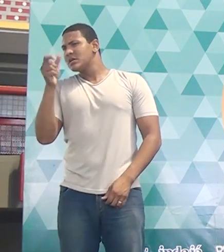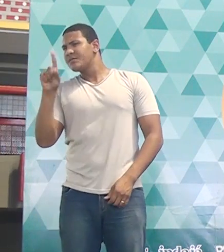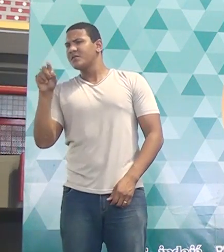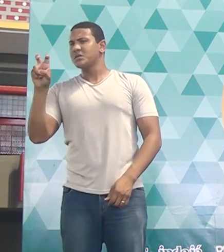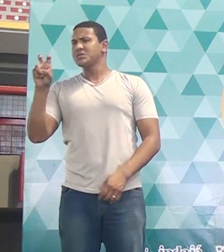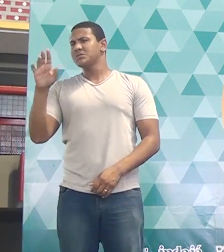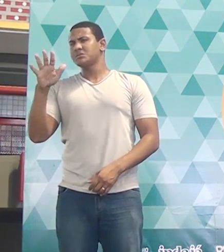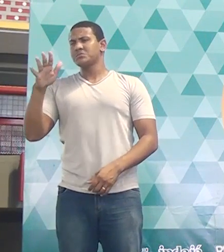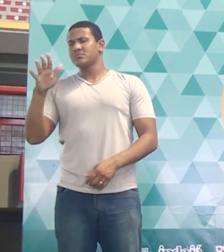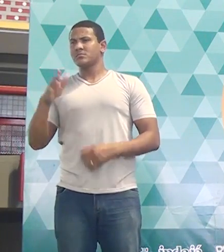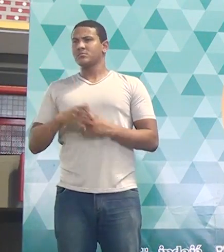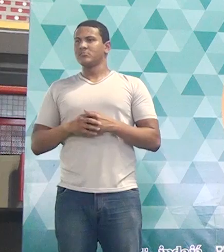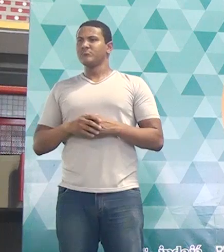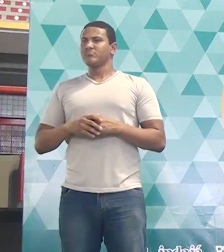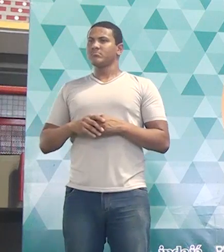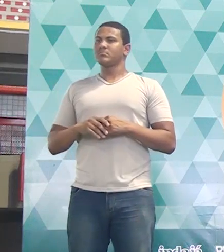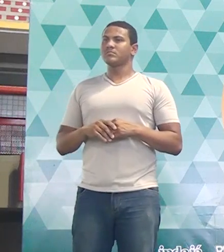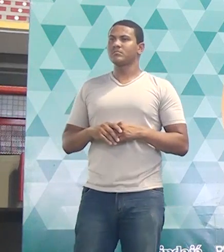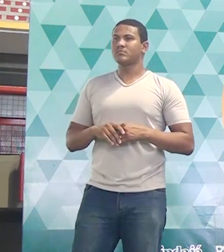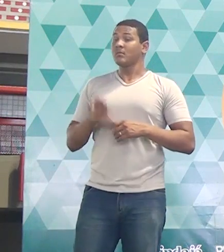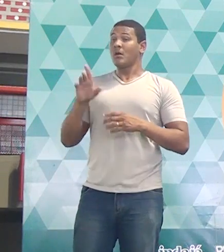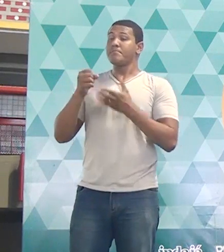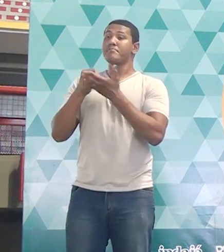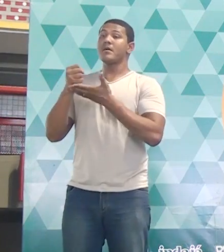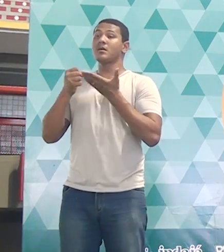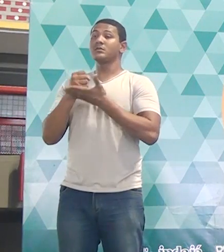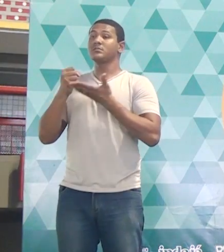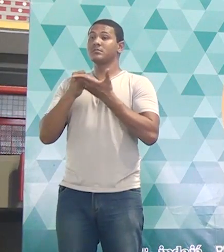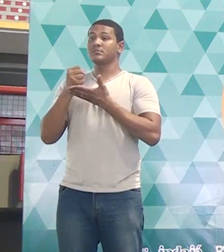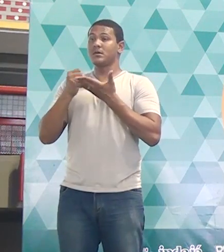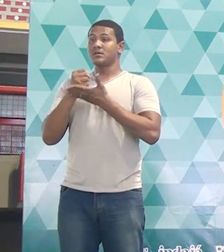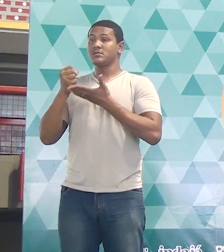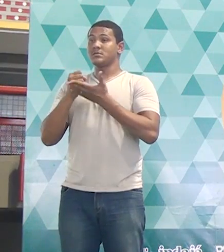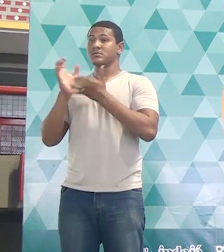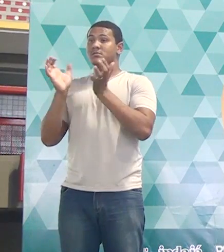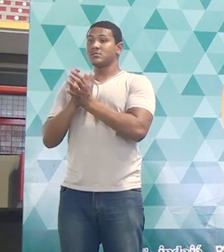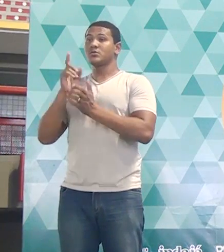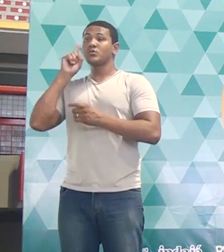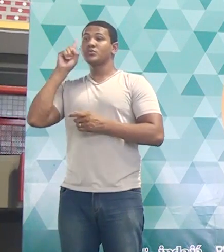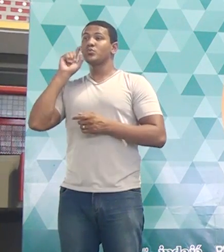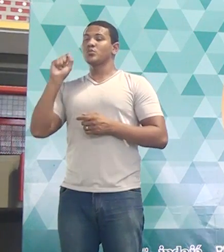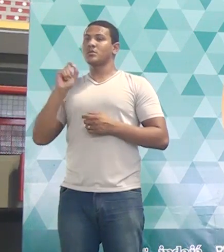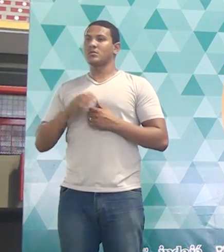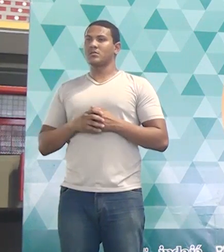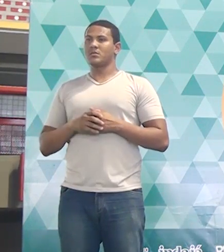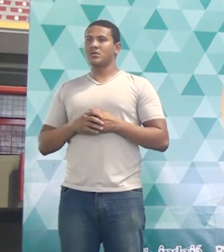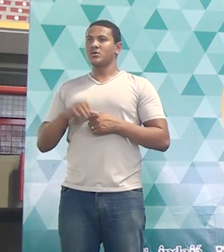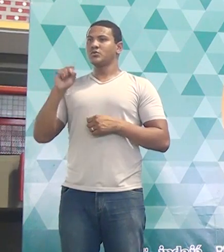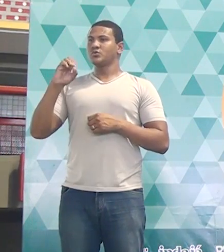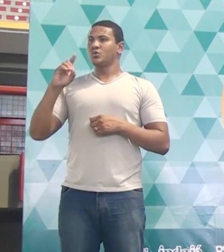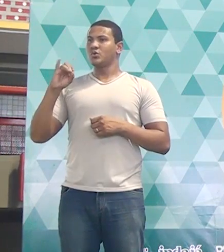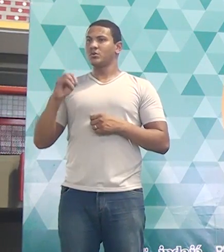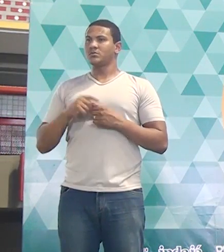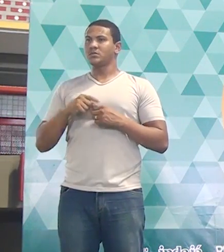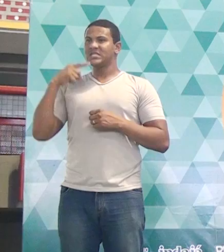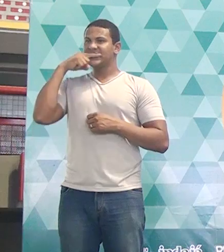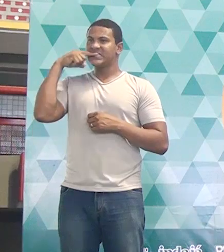ácido. Materiais que são básicos no dia a dia: bicarbonato de sódio, creme